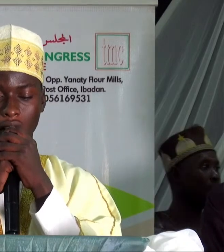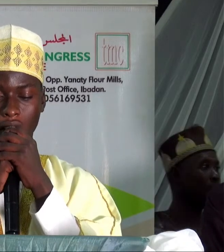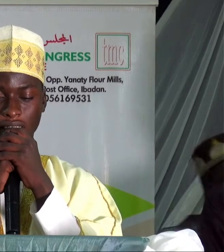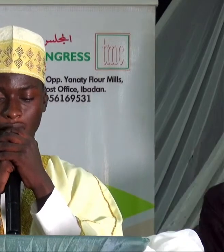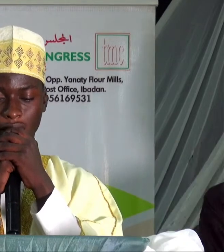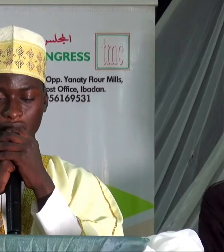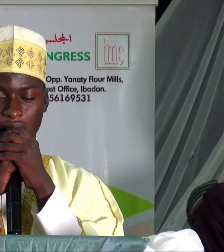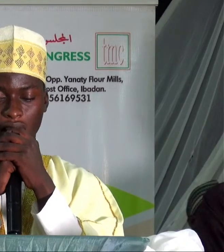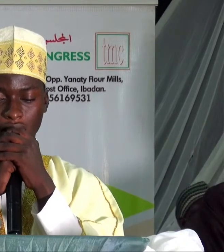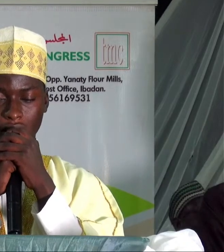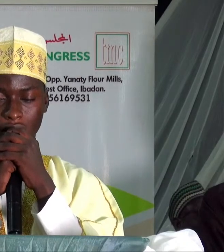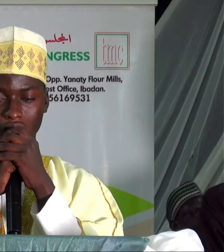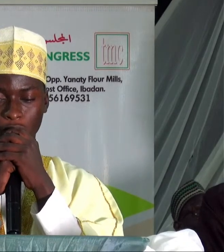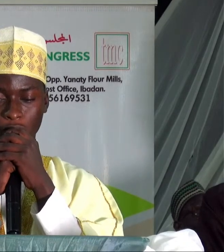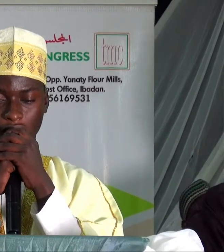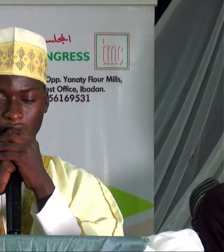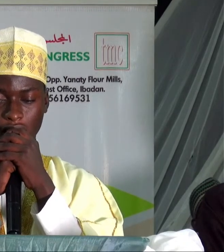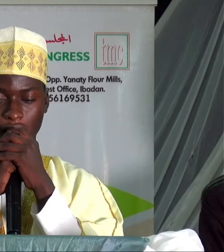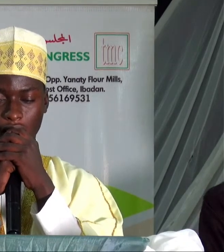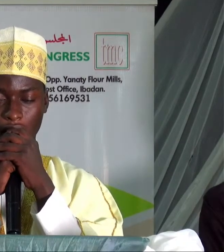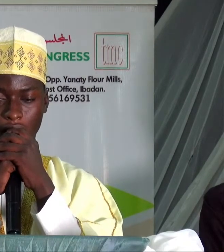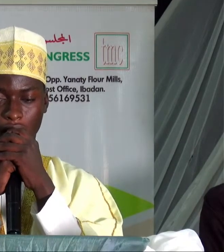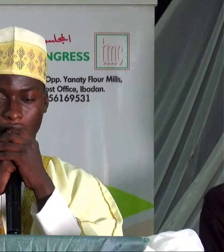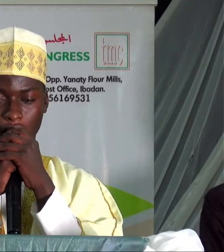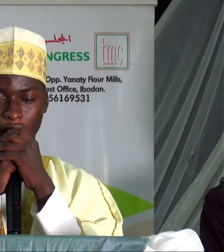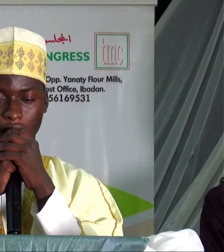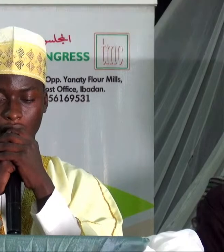فكفرت بأنعم